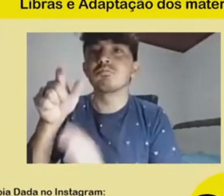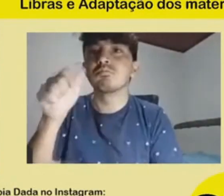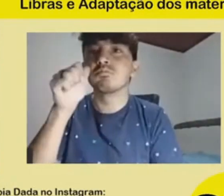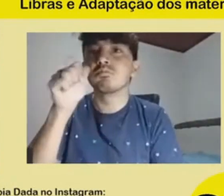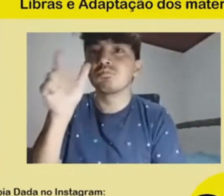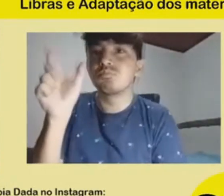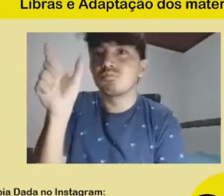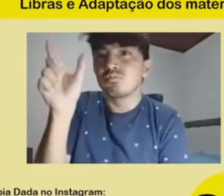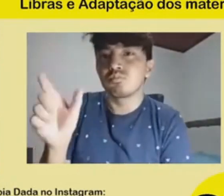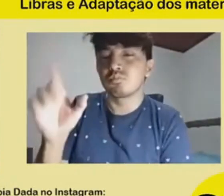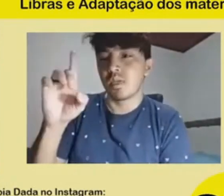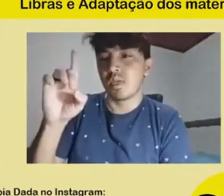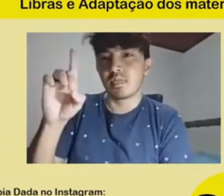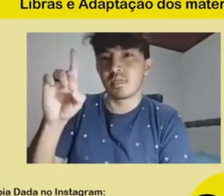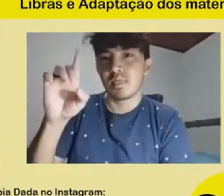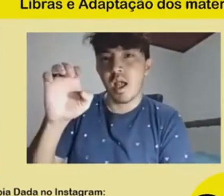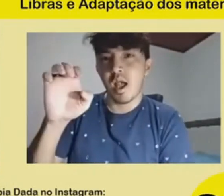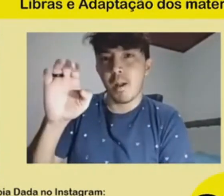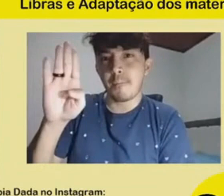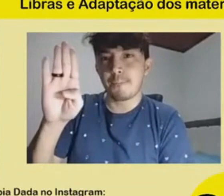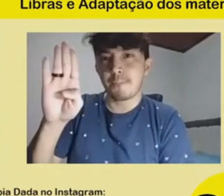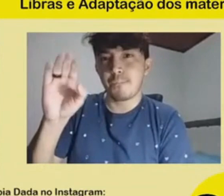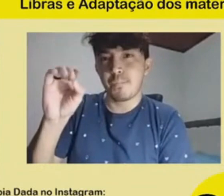Eu acho que tem mais uma pergunta ainda.